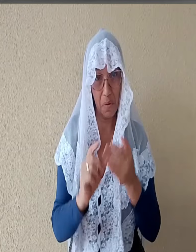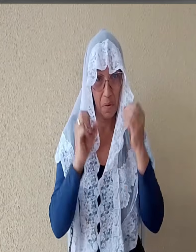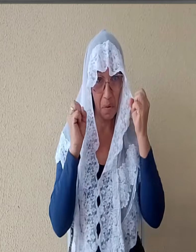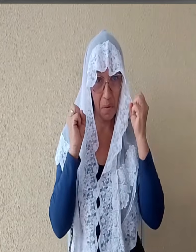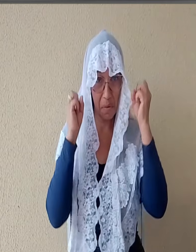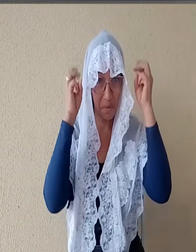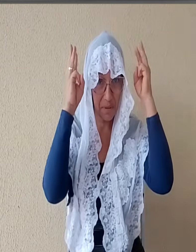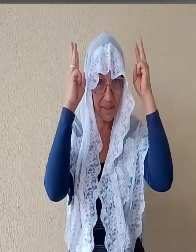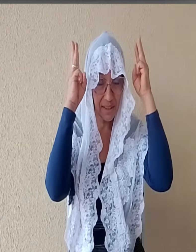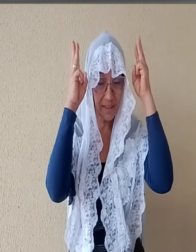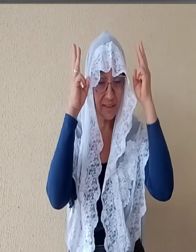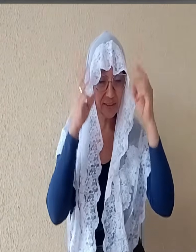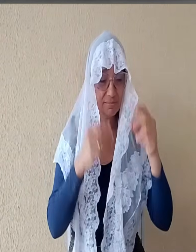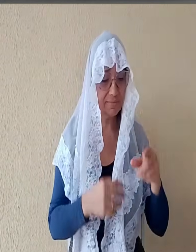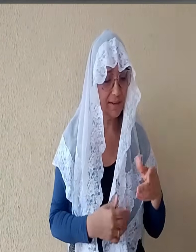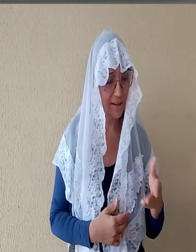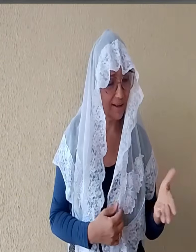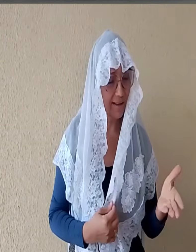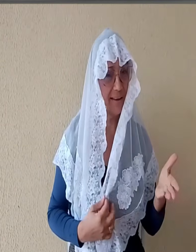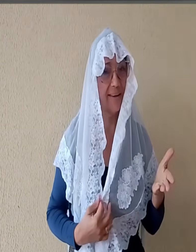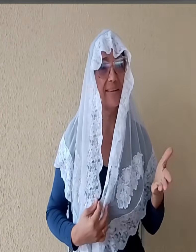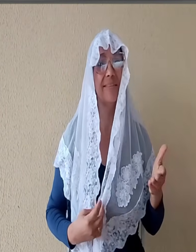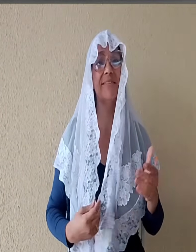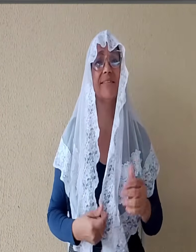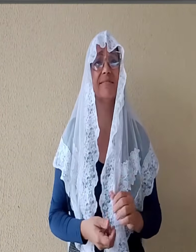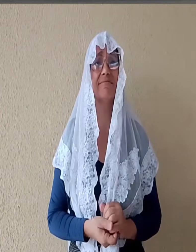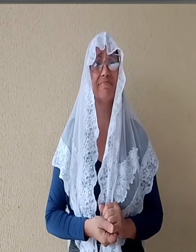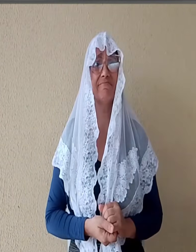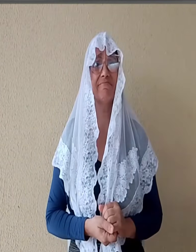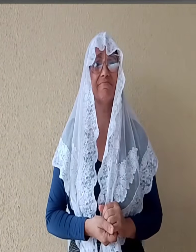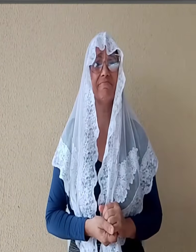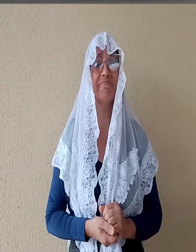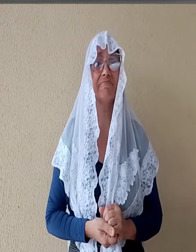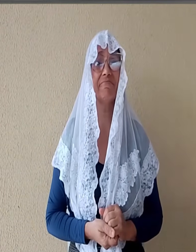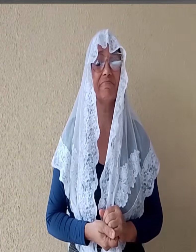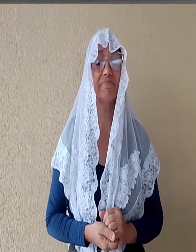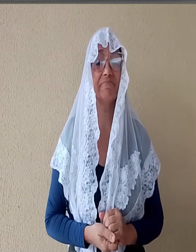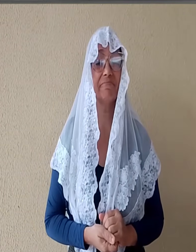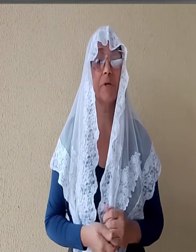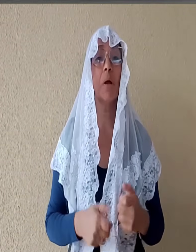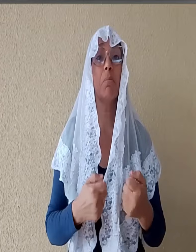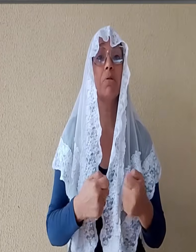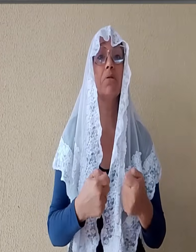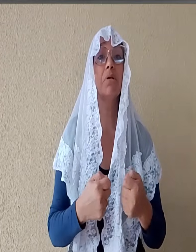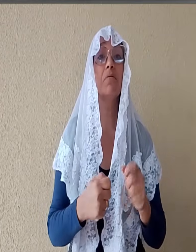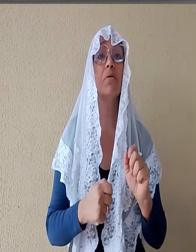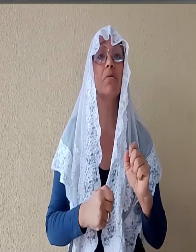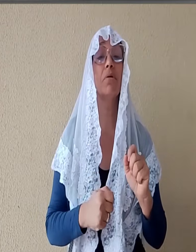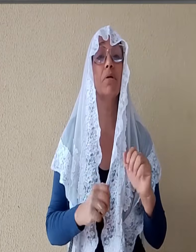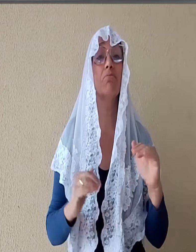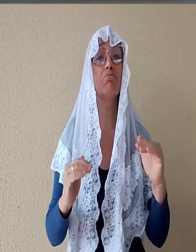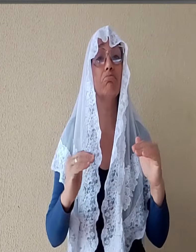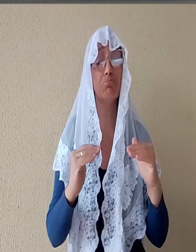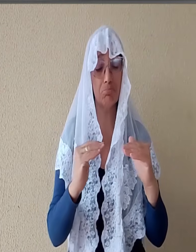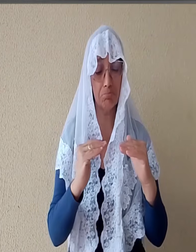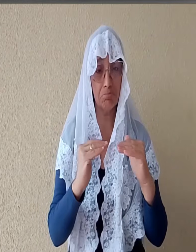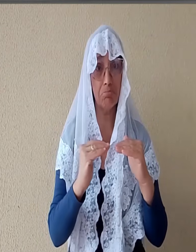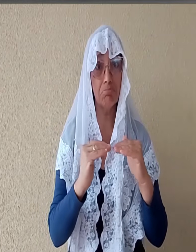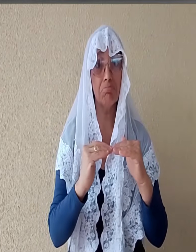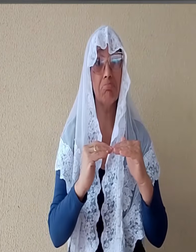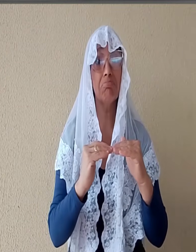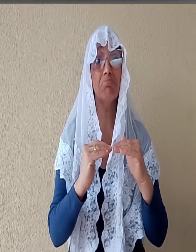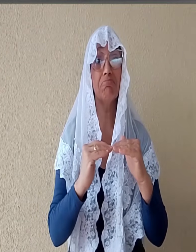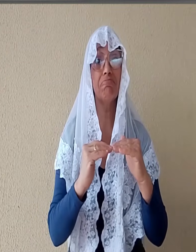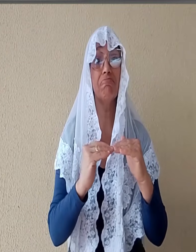dons diferentes diante de Deus. Ministério é dom de Deus, irmão. Um é ancião, o outro é cooperador, o